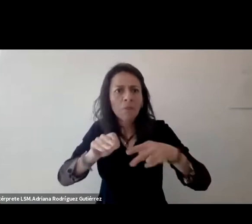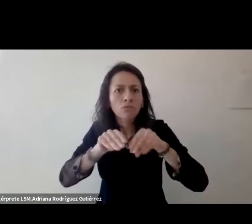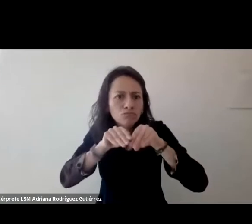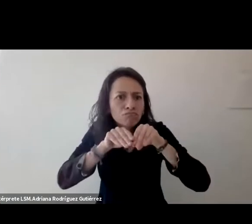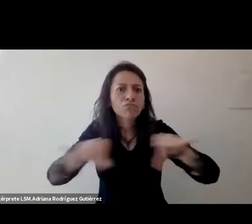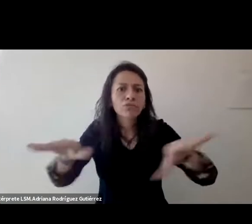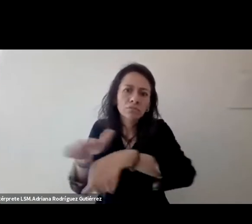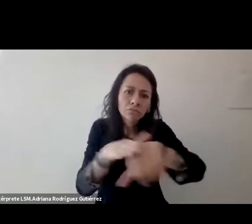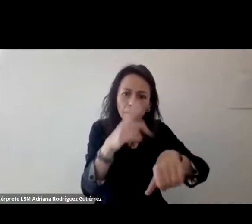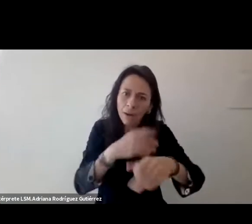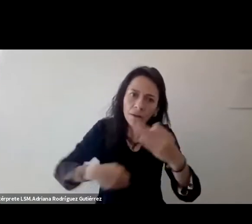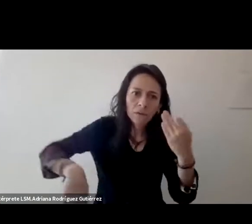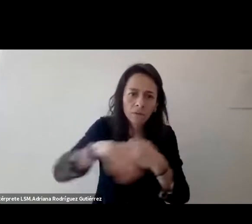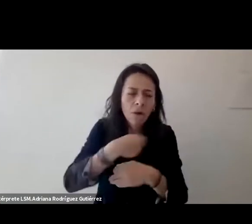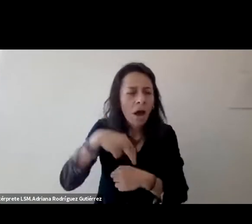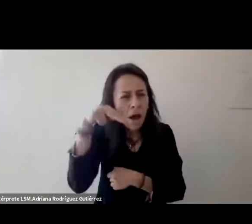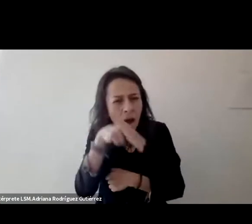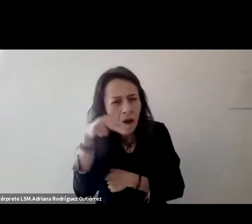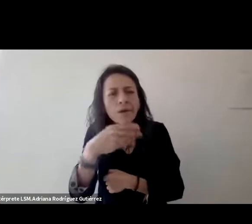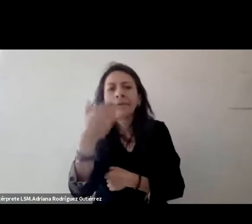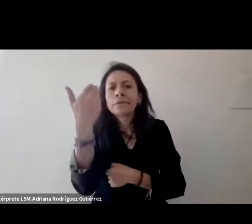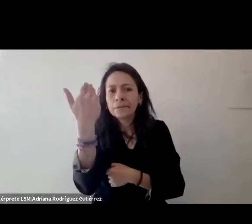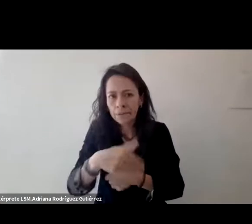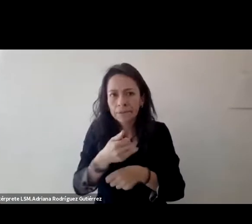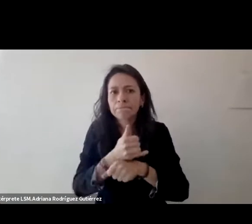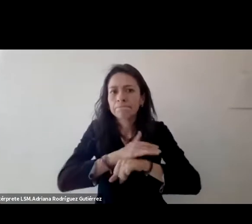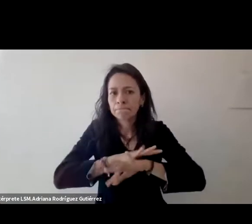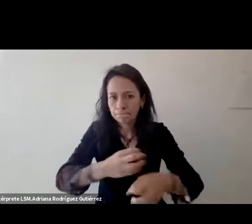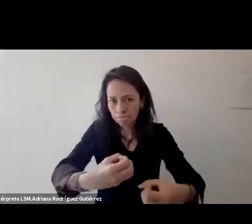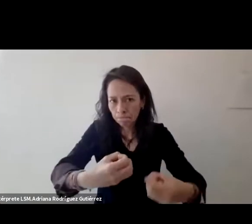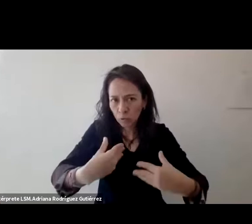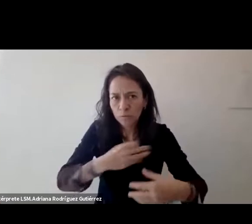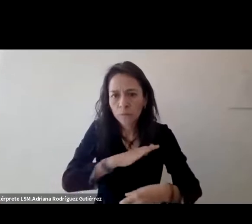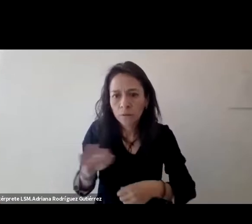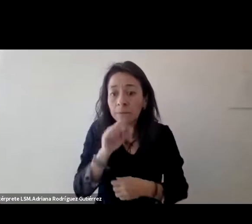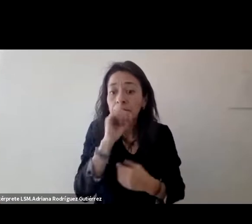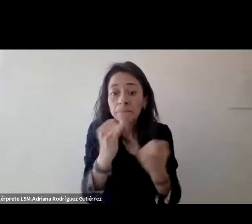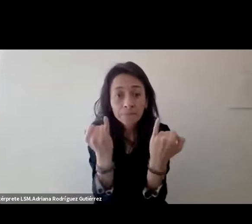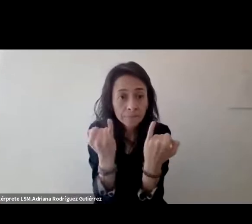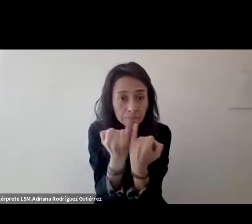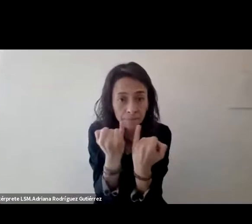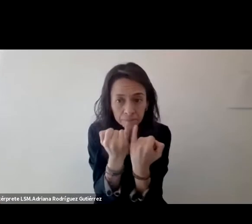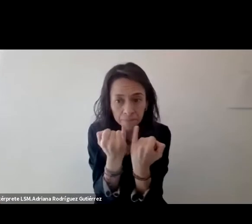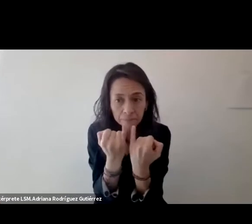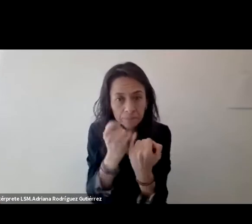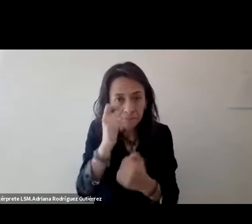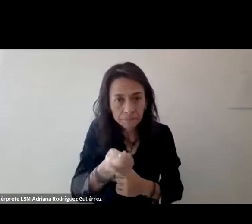información colectiva. También habíamos hablado de la información que tiene,